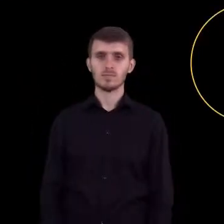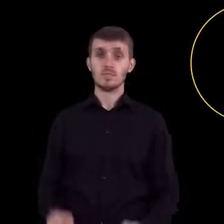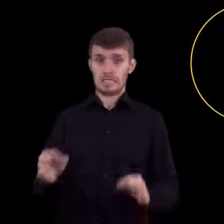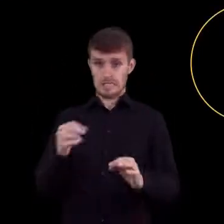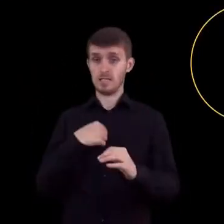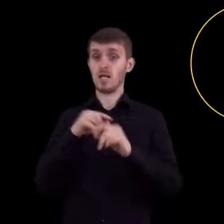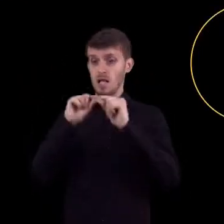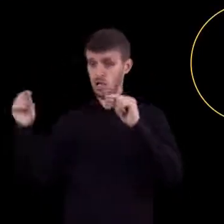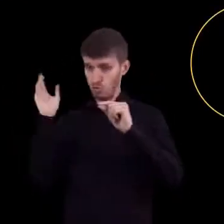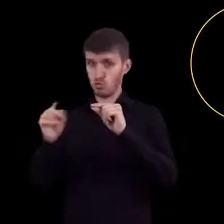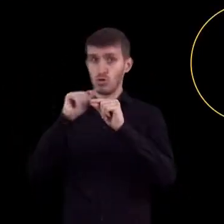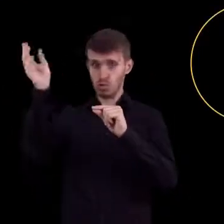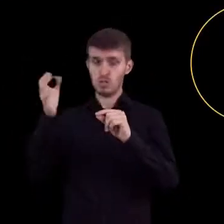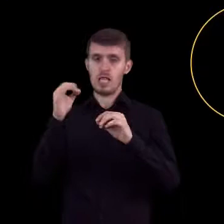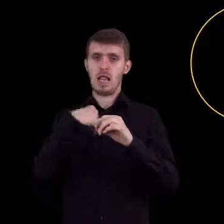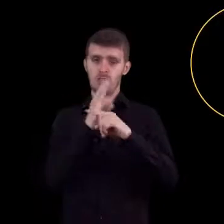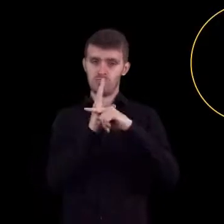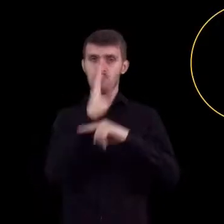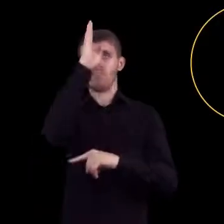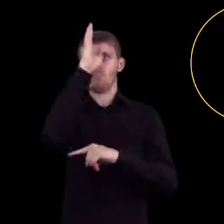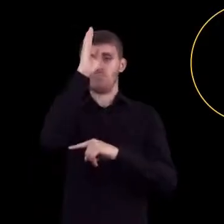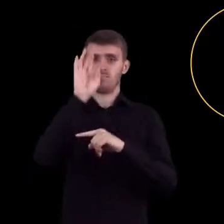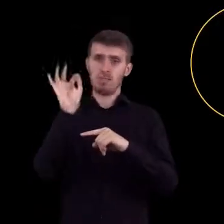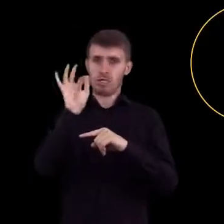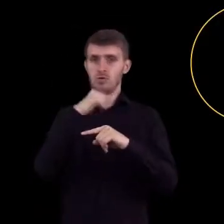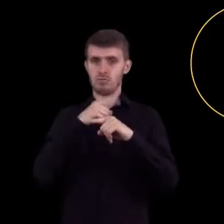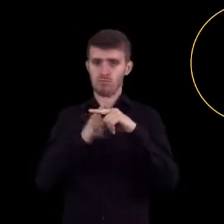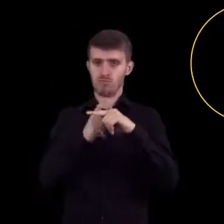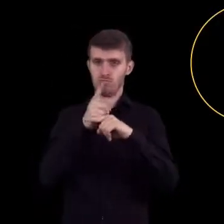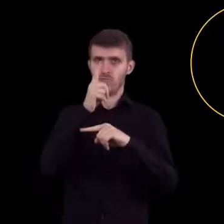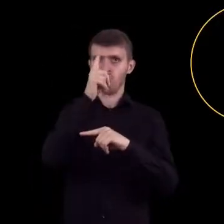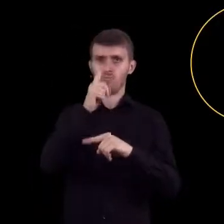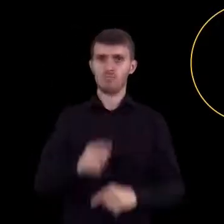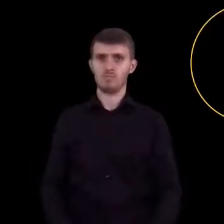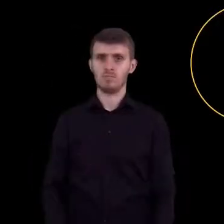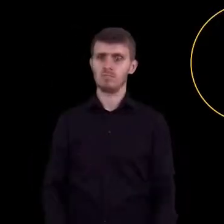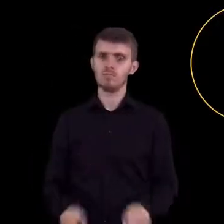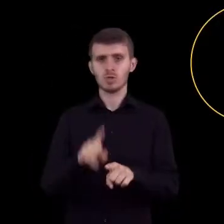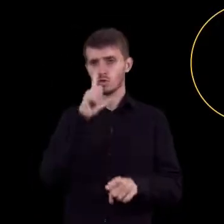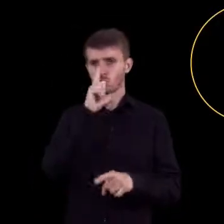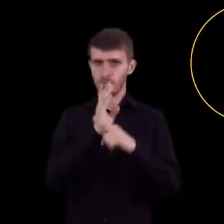Narysuję tym razem ramię pionowo do góry.